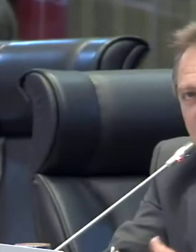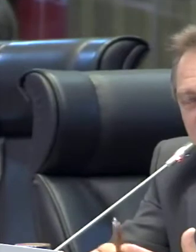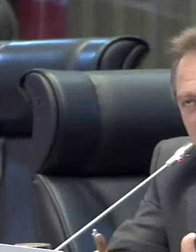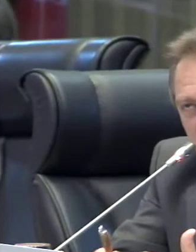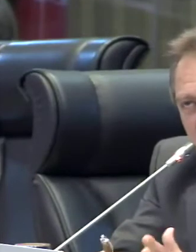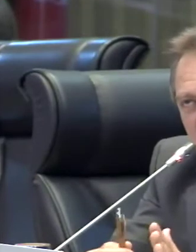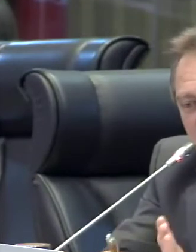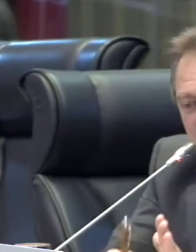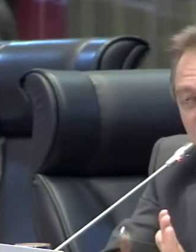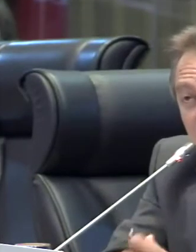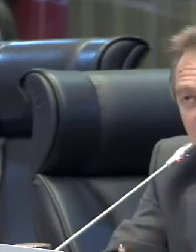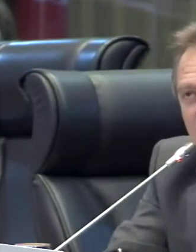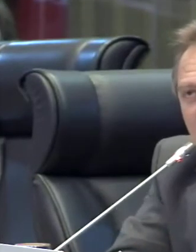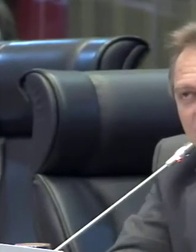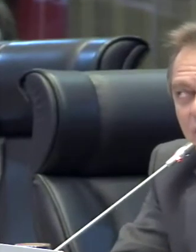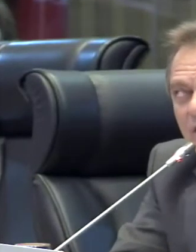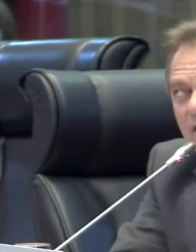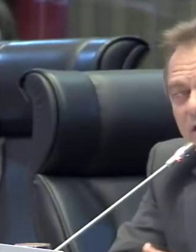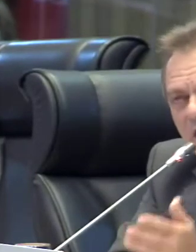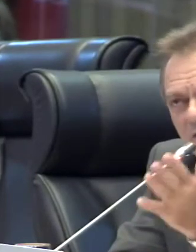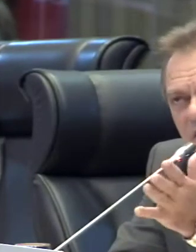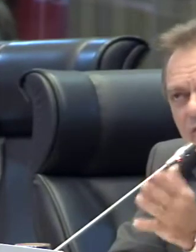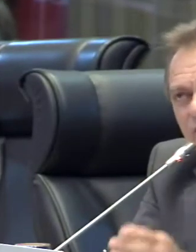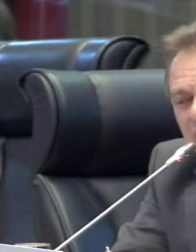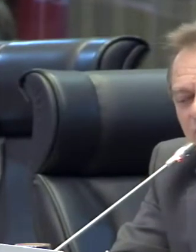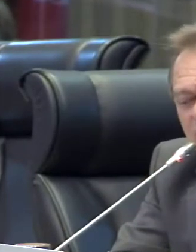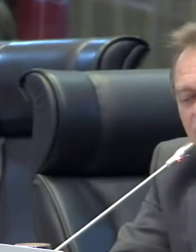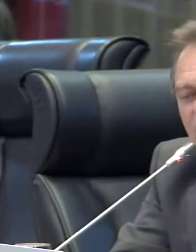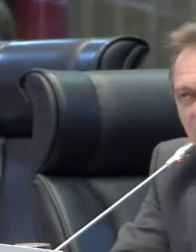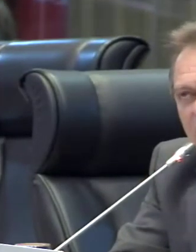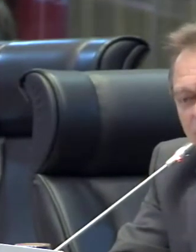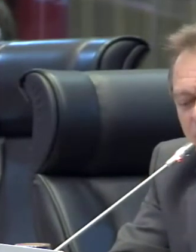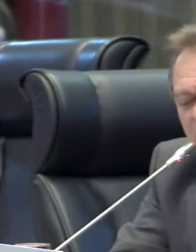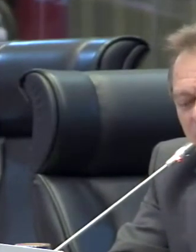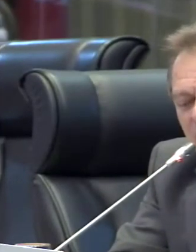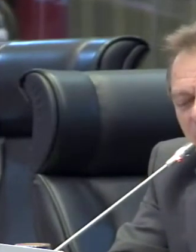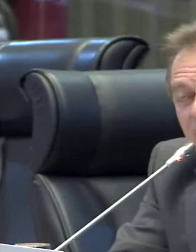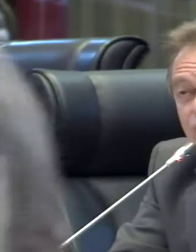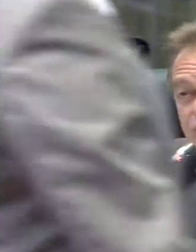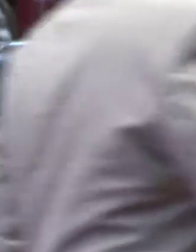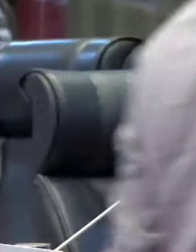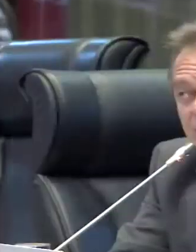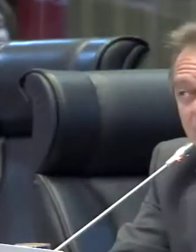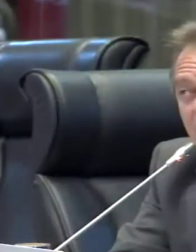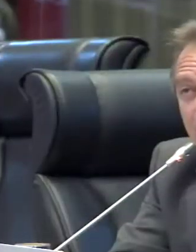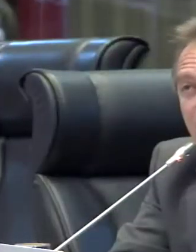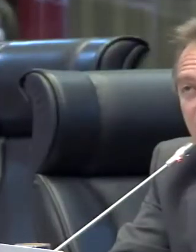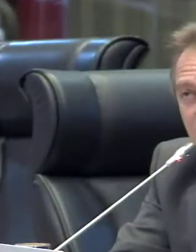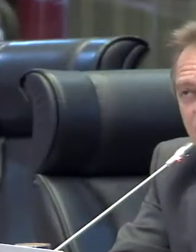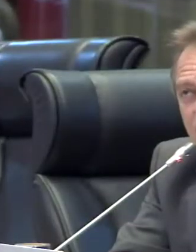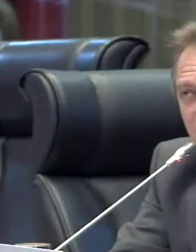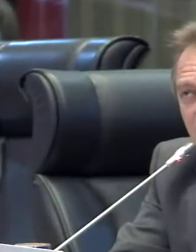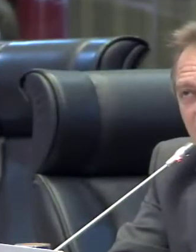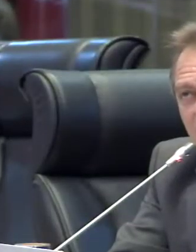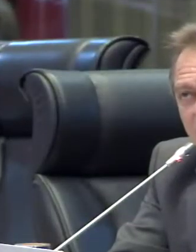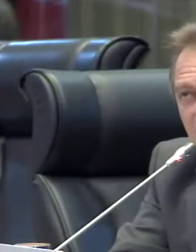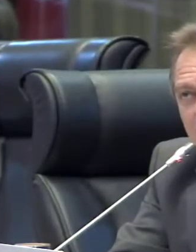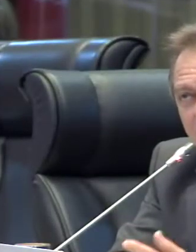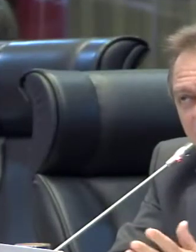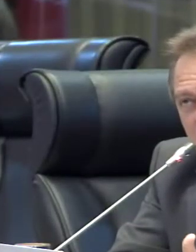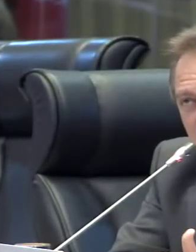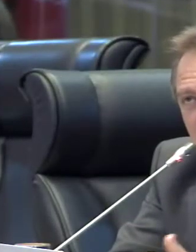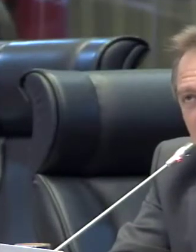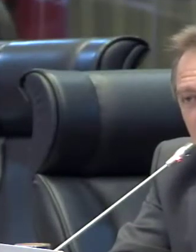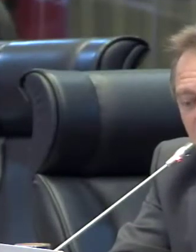acatado por mim. Isso aí, exatamente, você está no caminho certo. E agora veio o resultado, a justiça está aí para isso. Eu